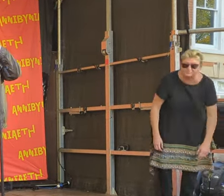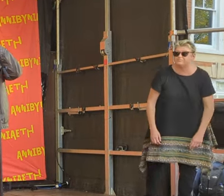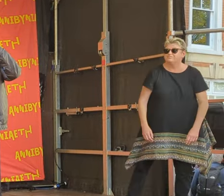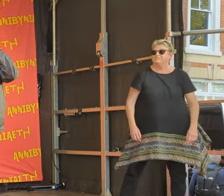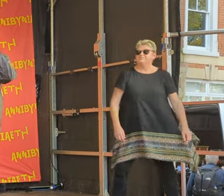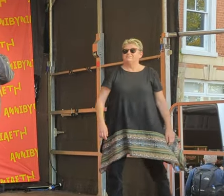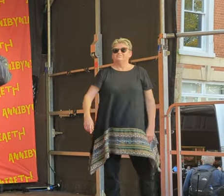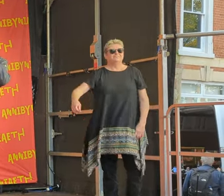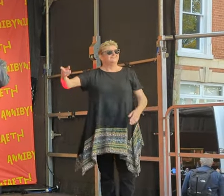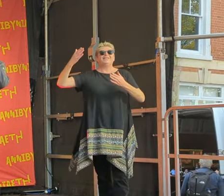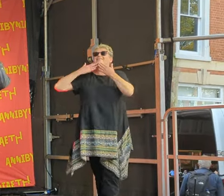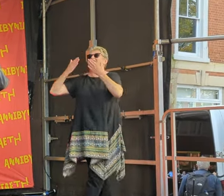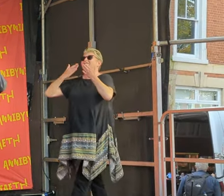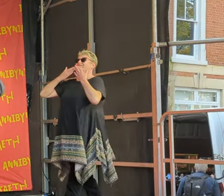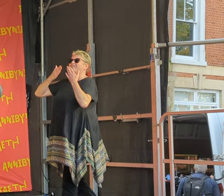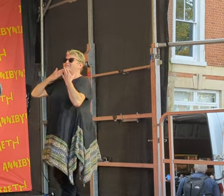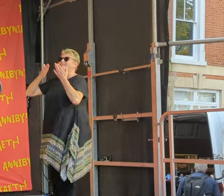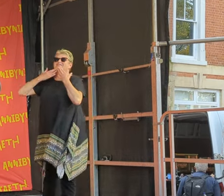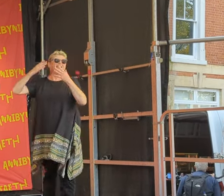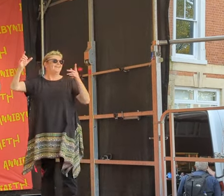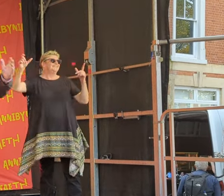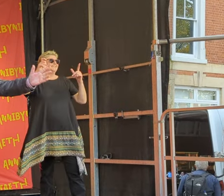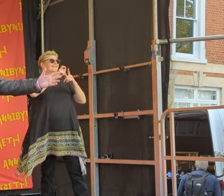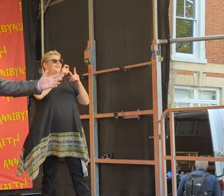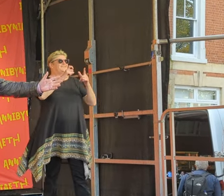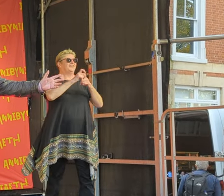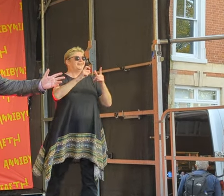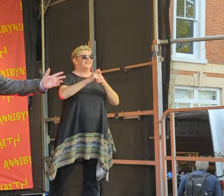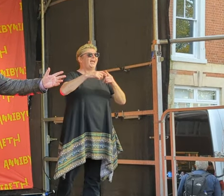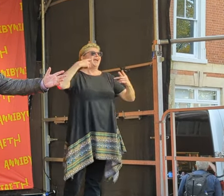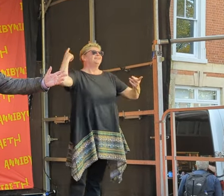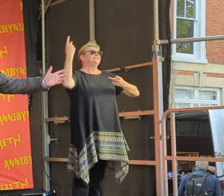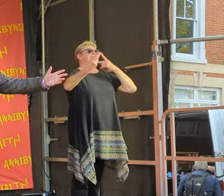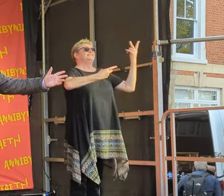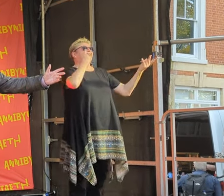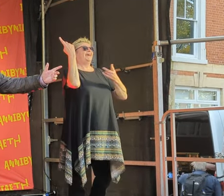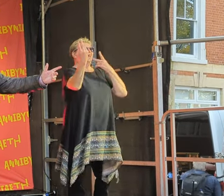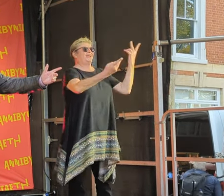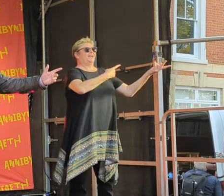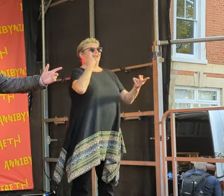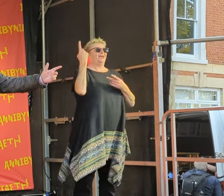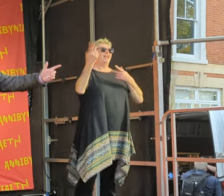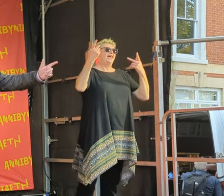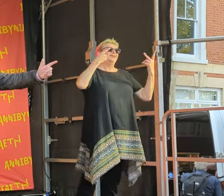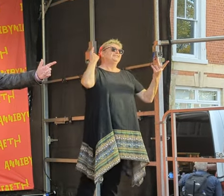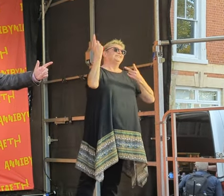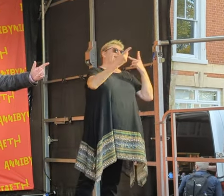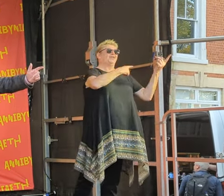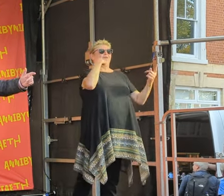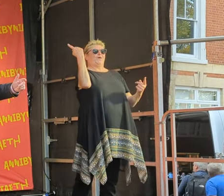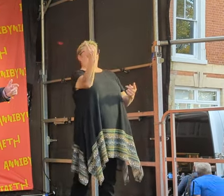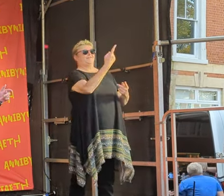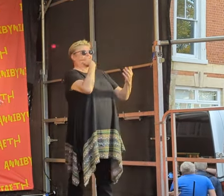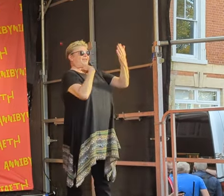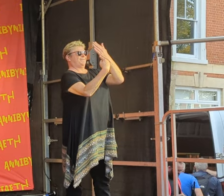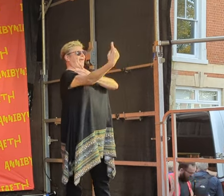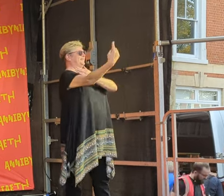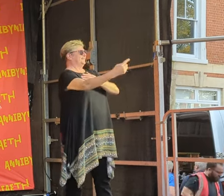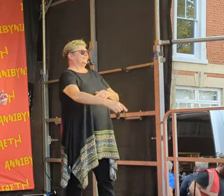Dafydd Wigley, diolch yn fawr i ti. Canwch gyda ni. Let's sing together for independence.